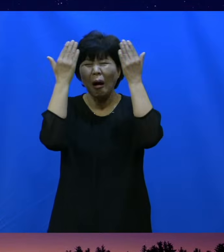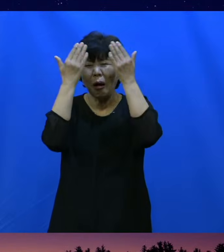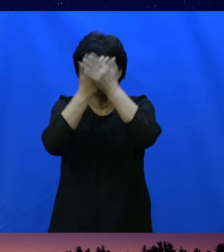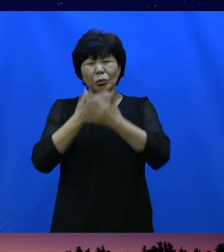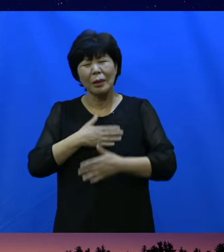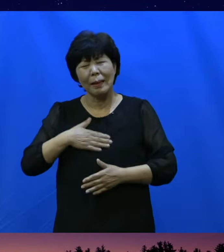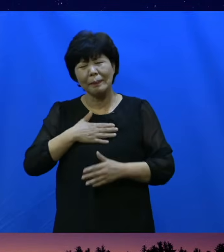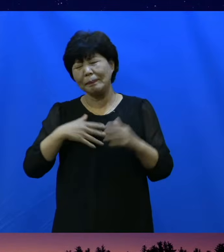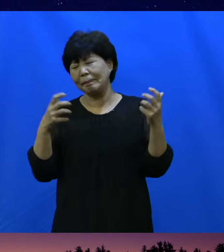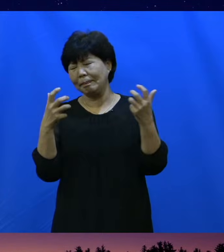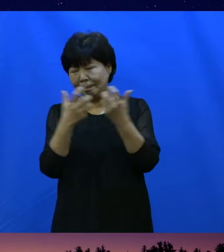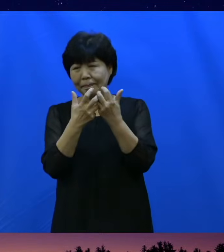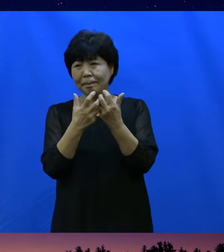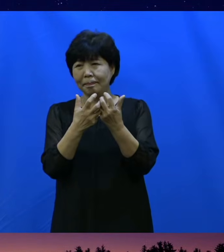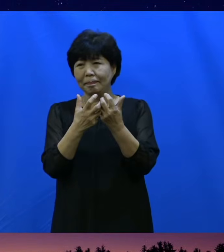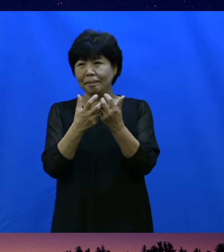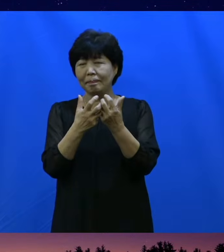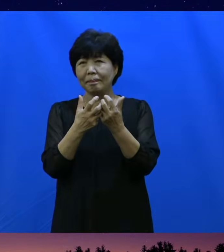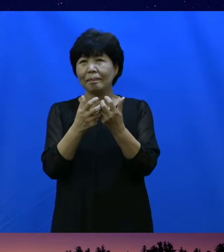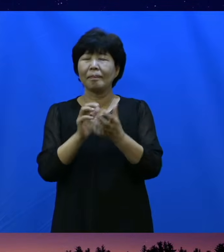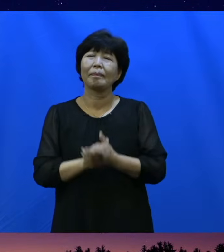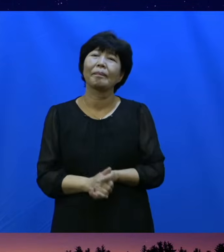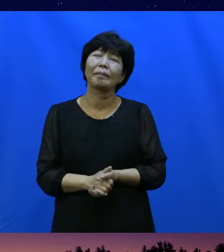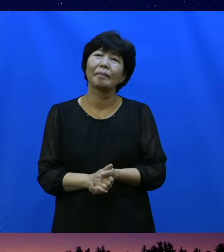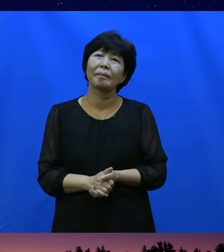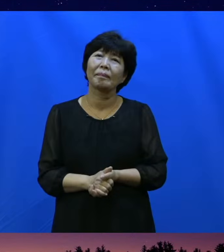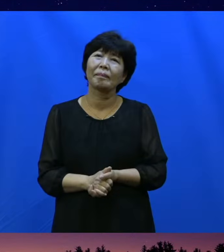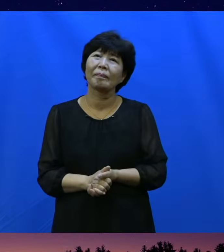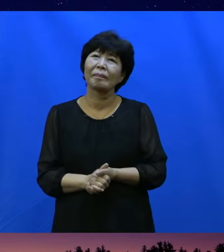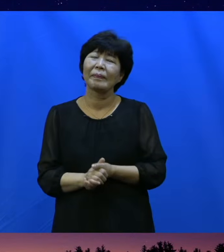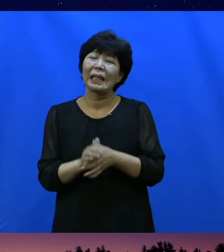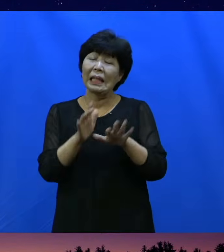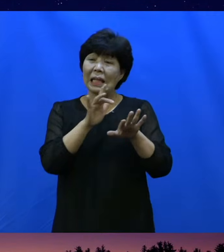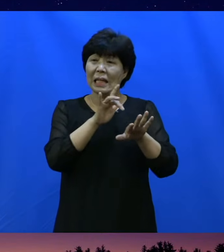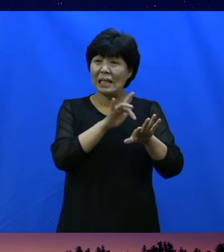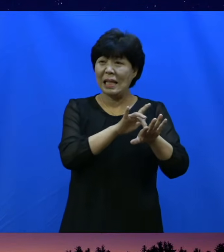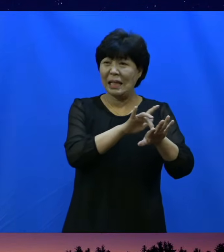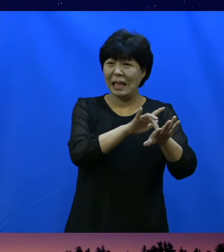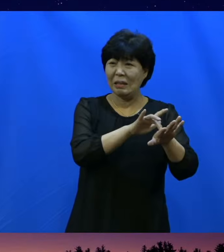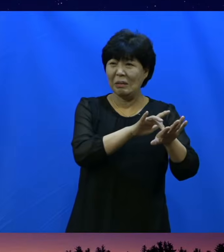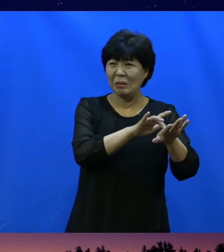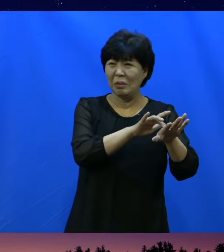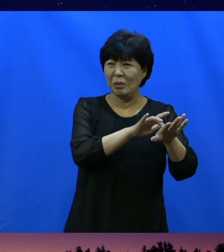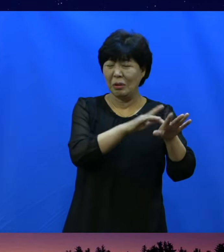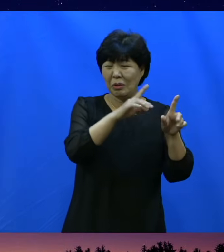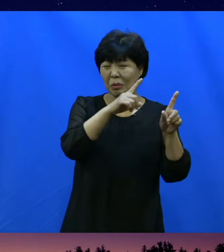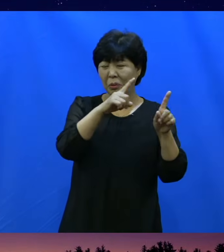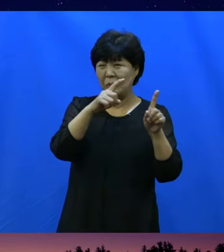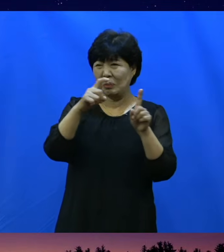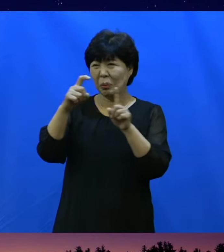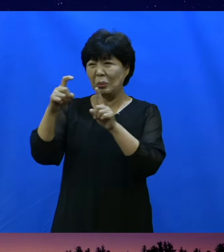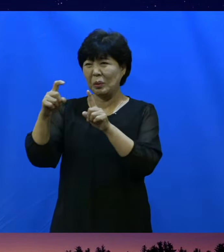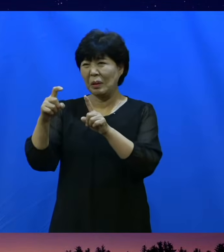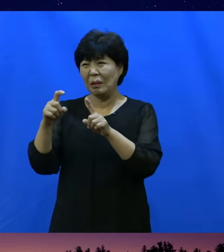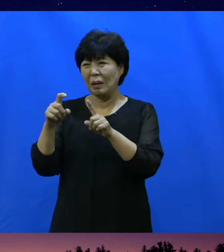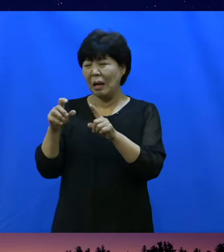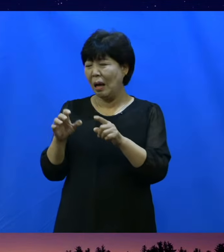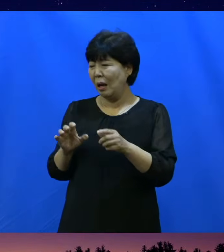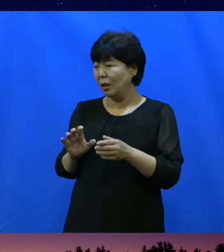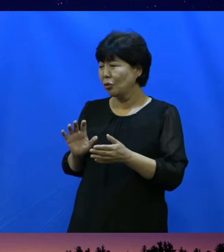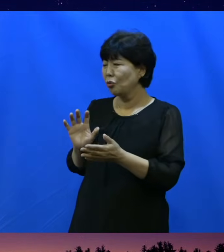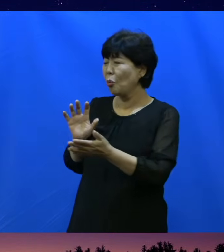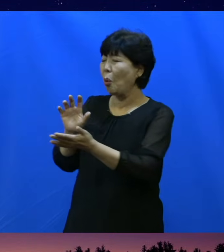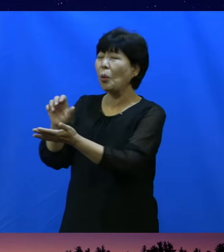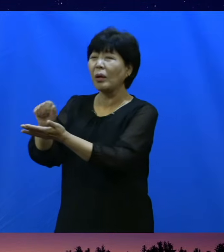그러니까 모든 처음부터 그런 사단의 공격에 노출되어 있는 거예요. 그리고 나중에